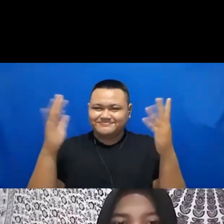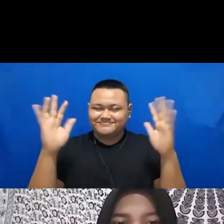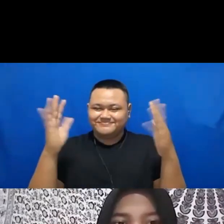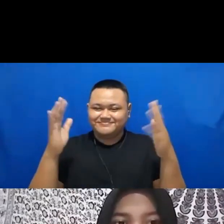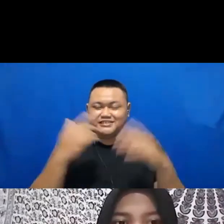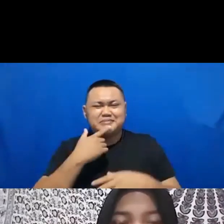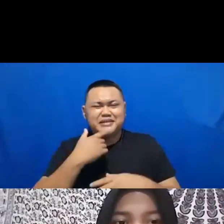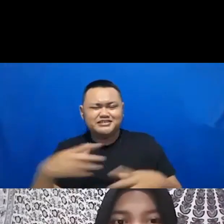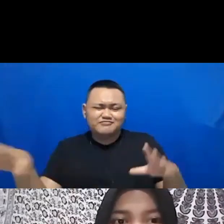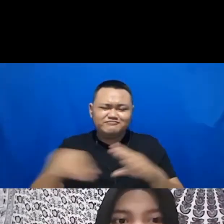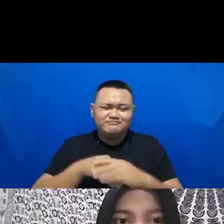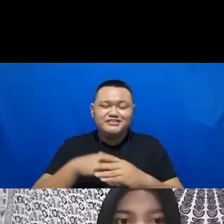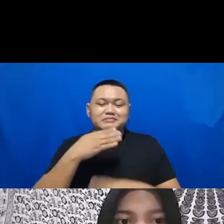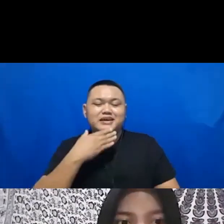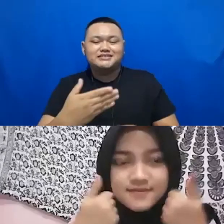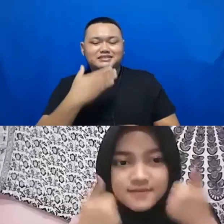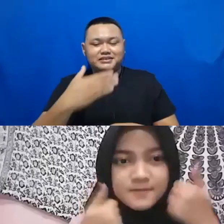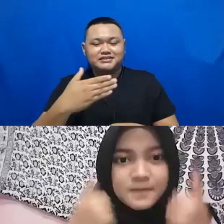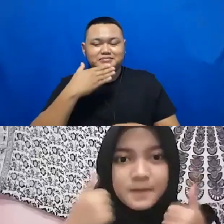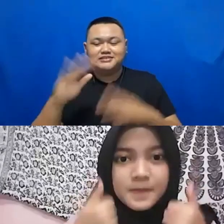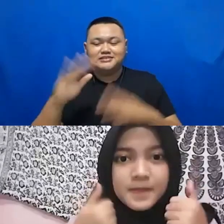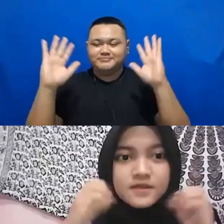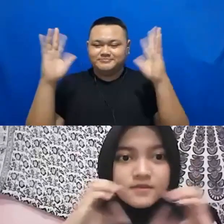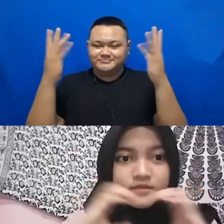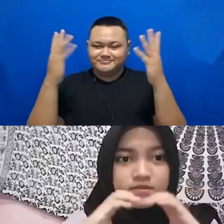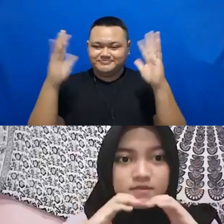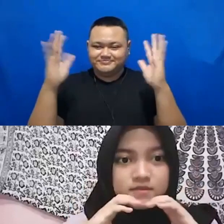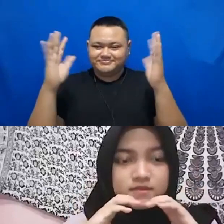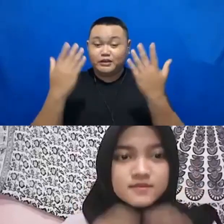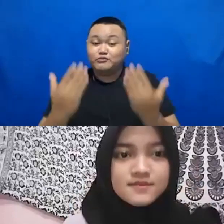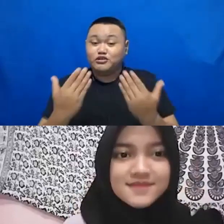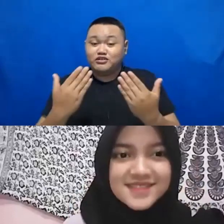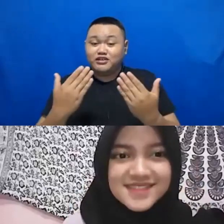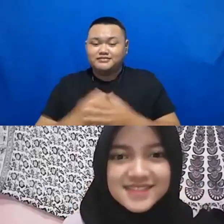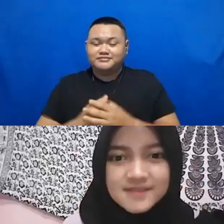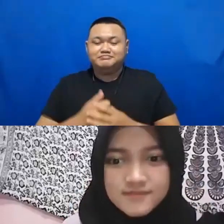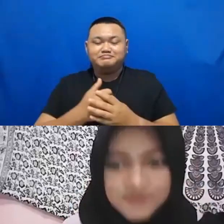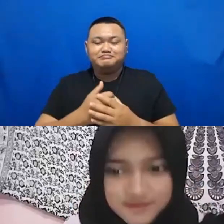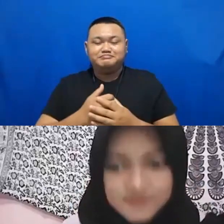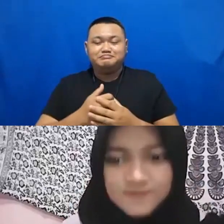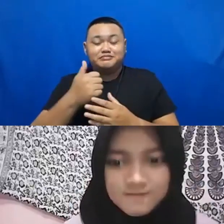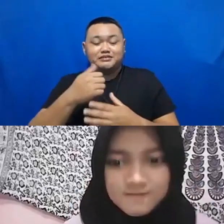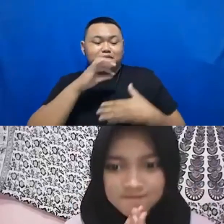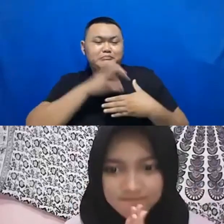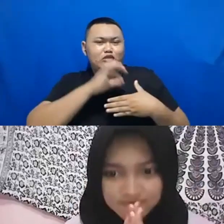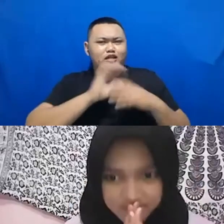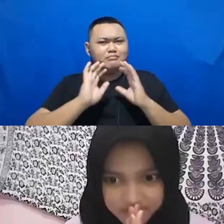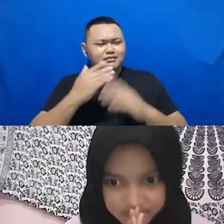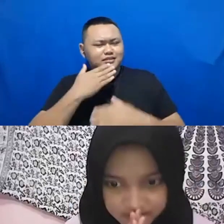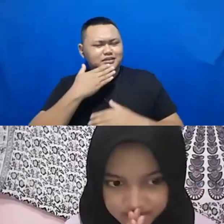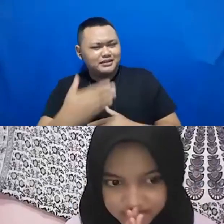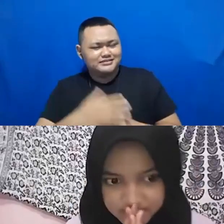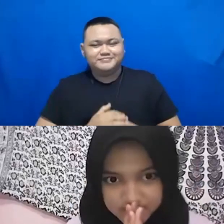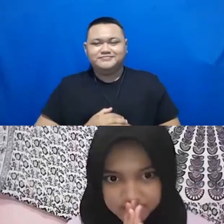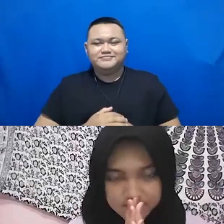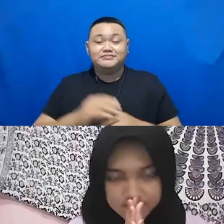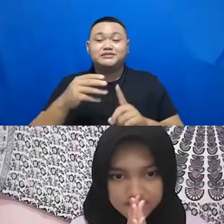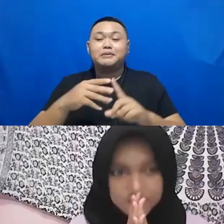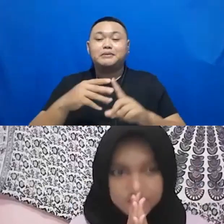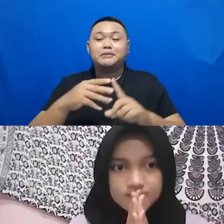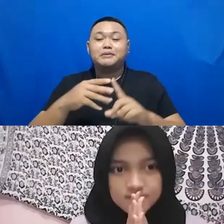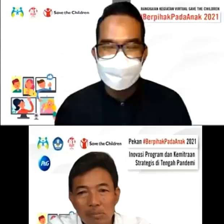sebuah sekolah, begitu, yang sama besar pengaruhnya, ya, sama-sama berpengaruh terhadap apa